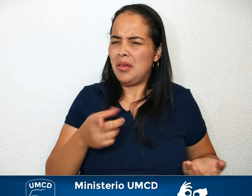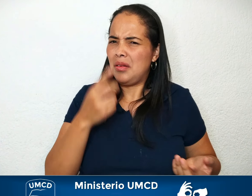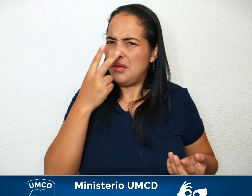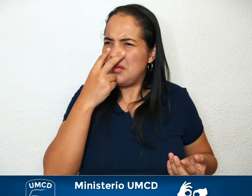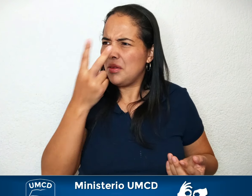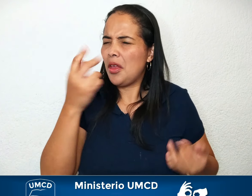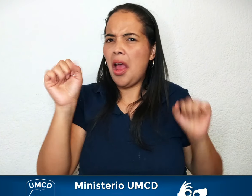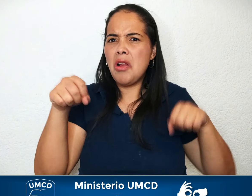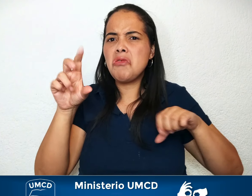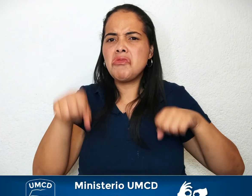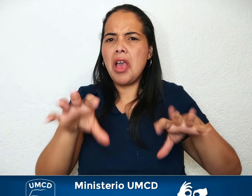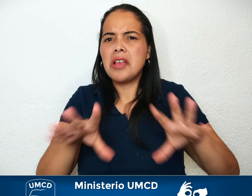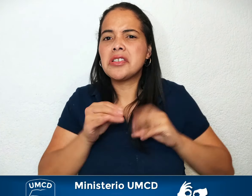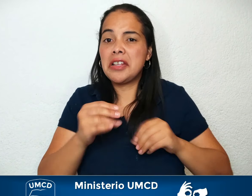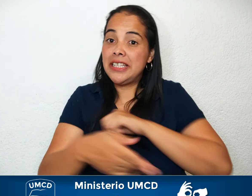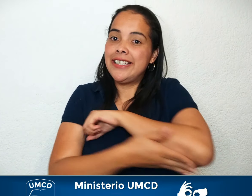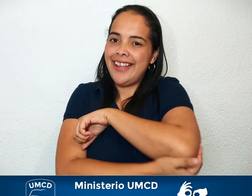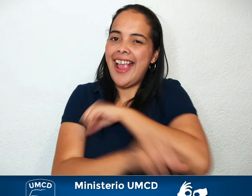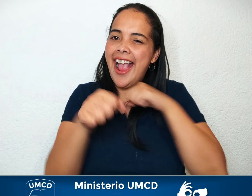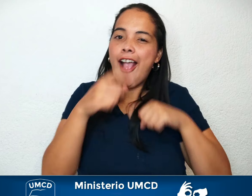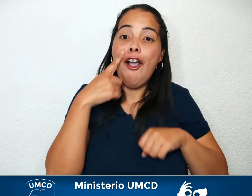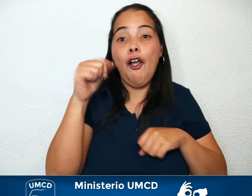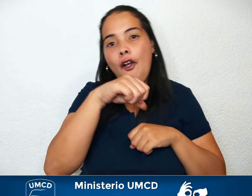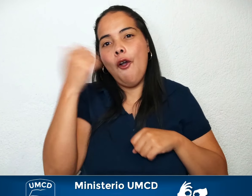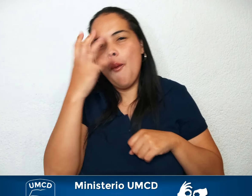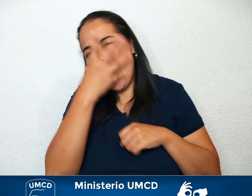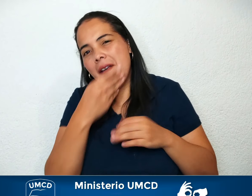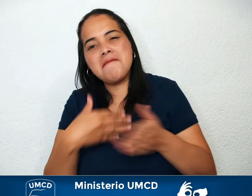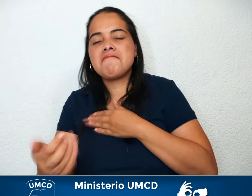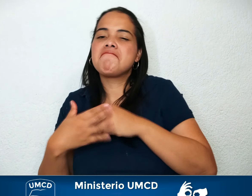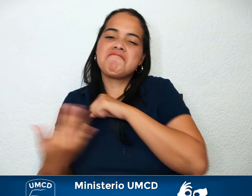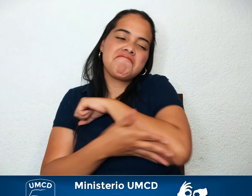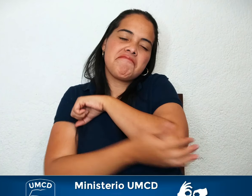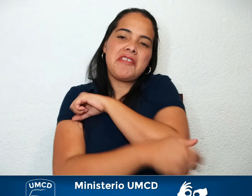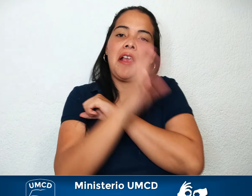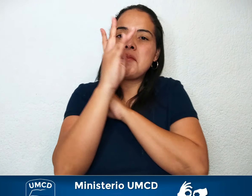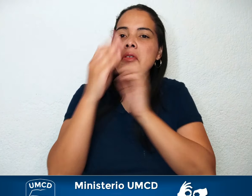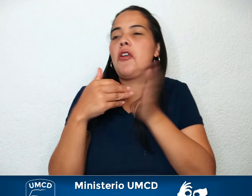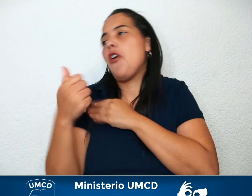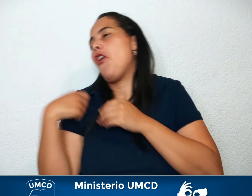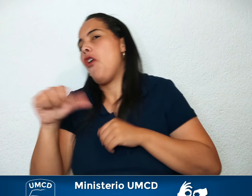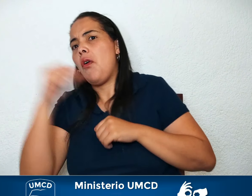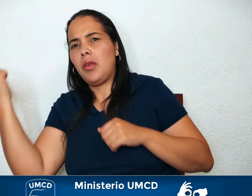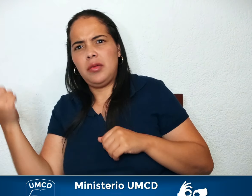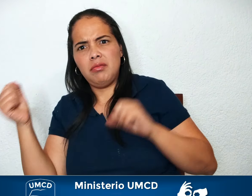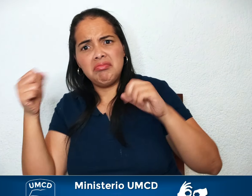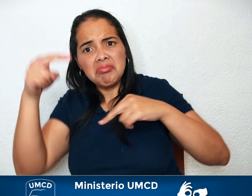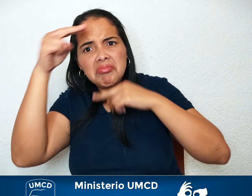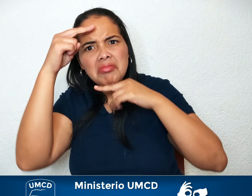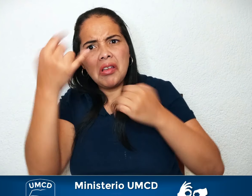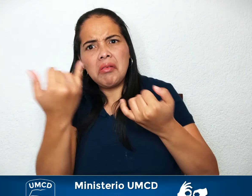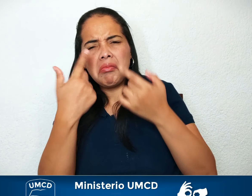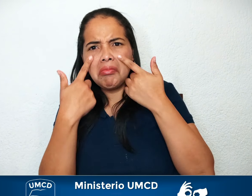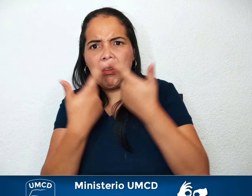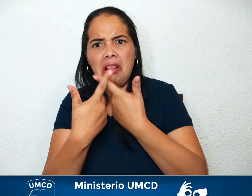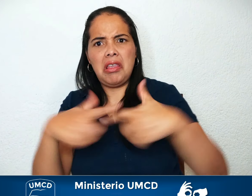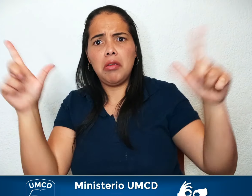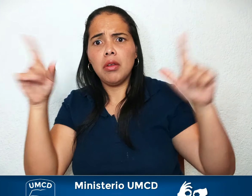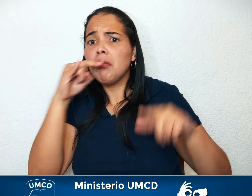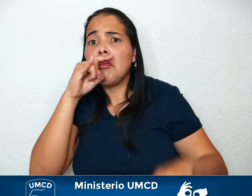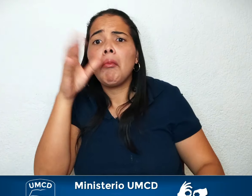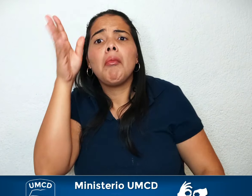amor existan adulterios y se fomenten ese tipo de relaciones inmorales.